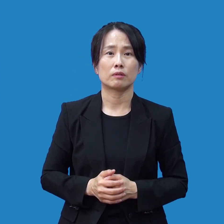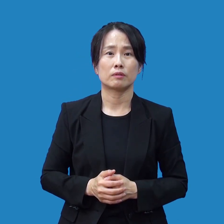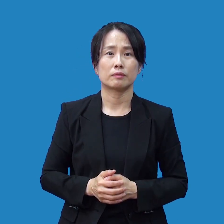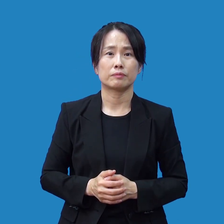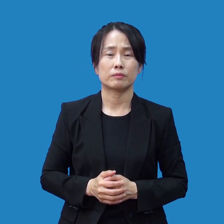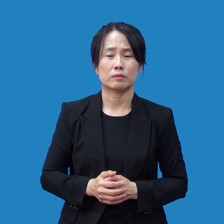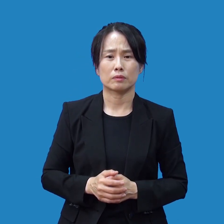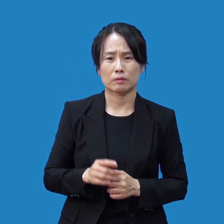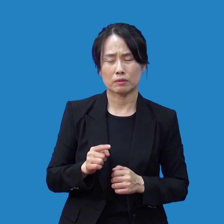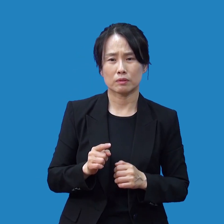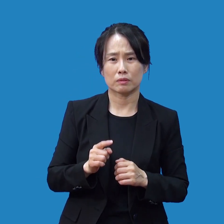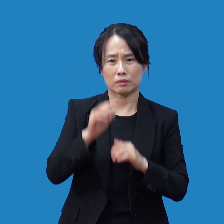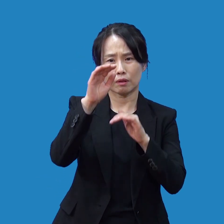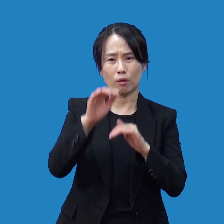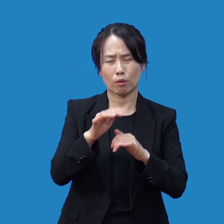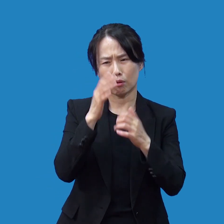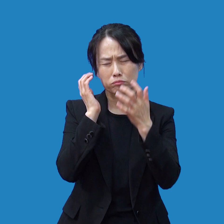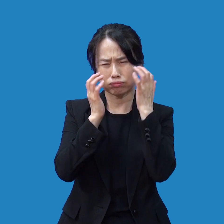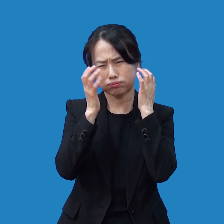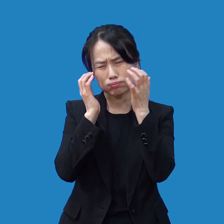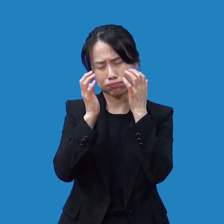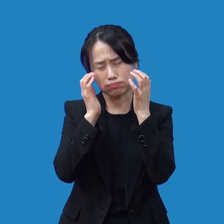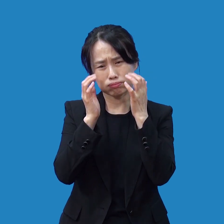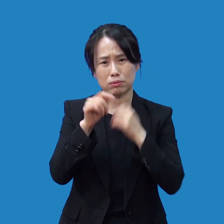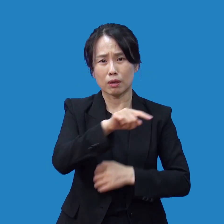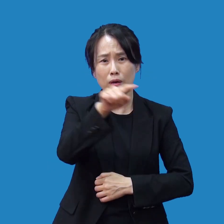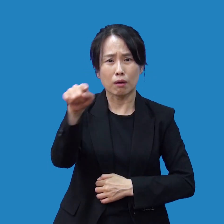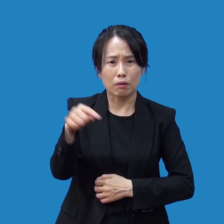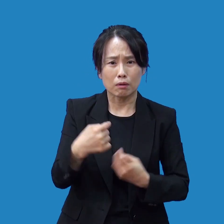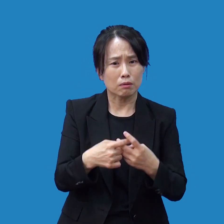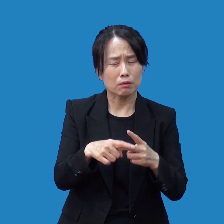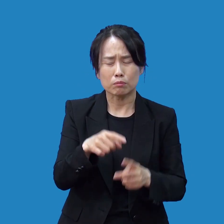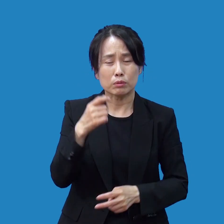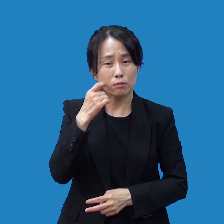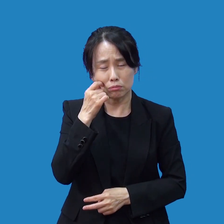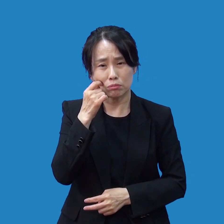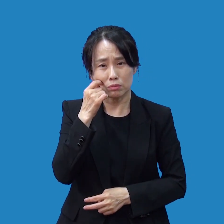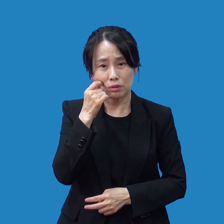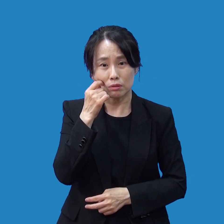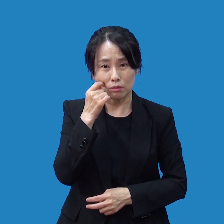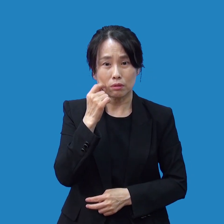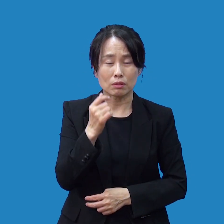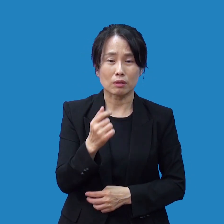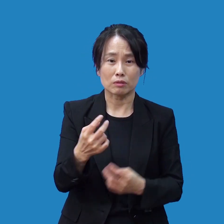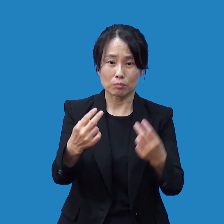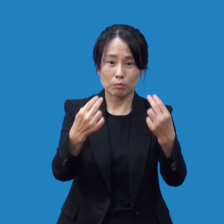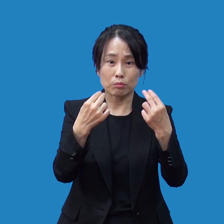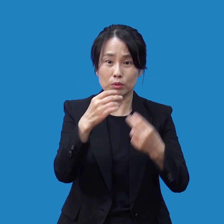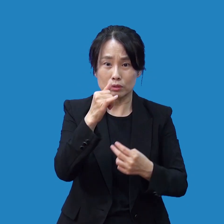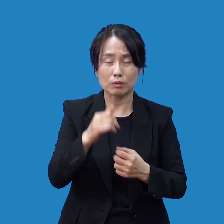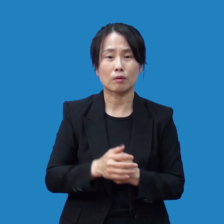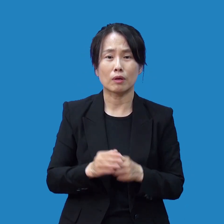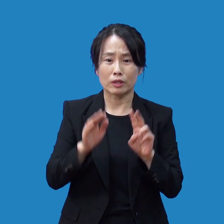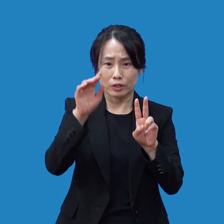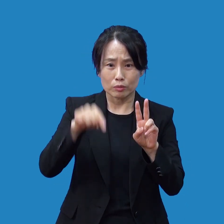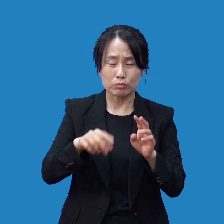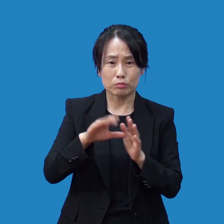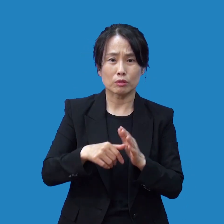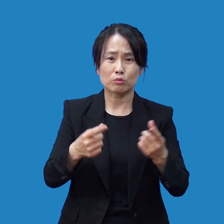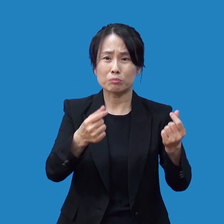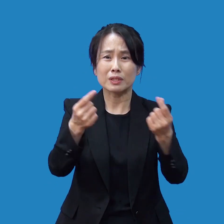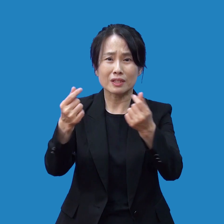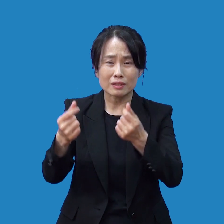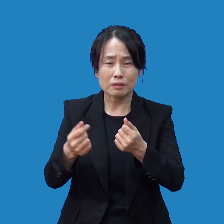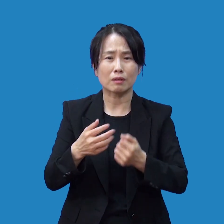이게 무슨 말인가 하고 그러시는 표정이셨어요. 2부 때도 예외가 없는데 제가 양해를 좀 구해야